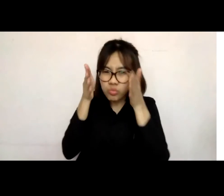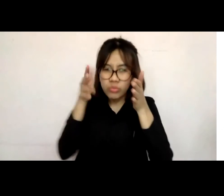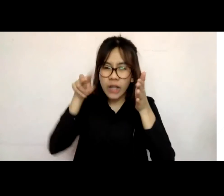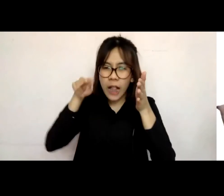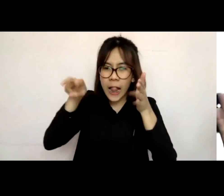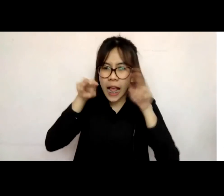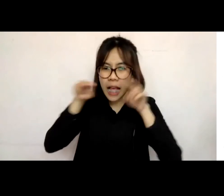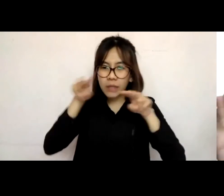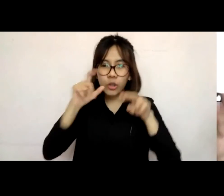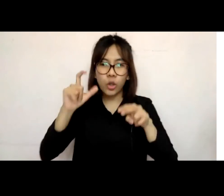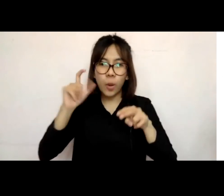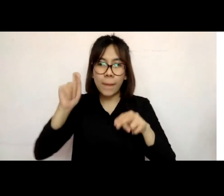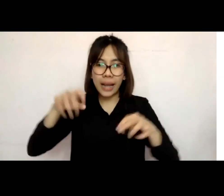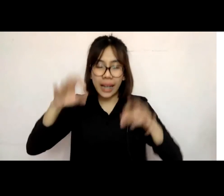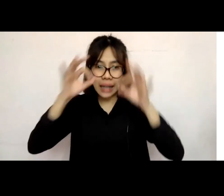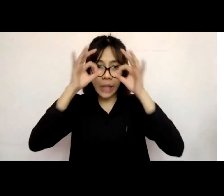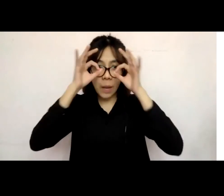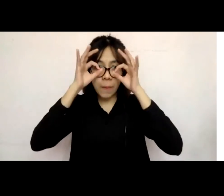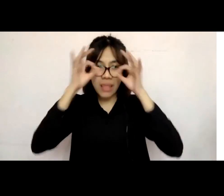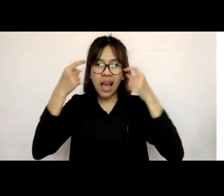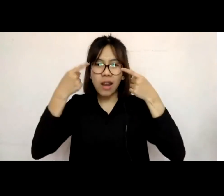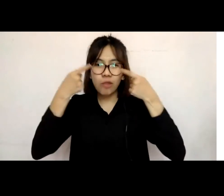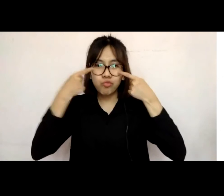kami sampaikan, memang